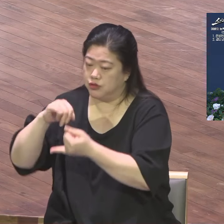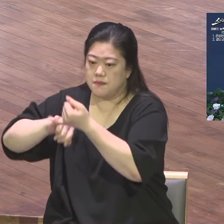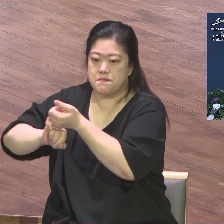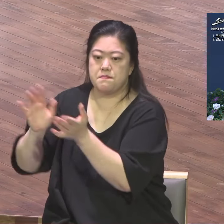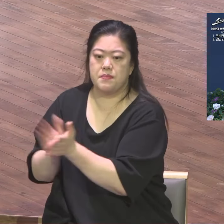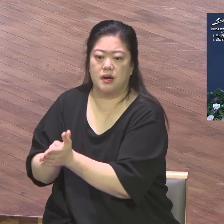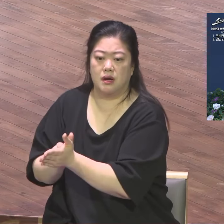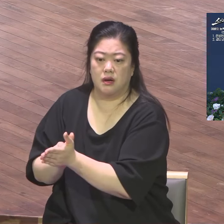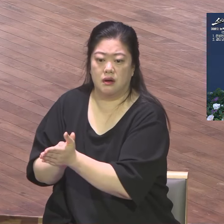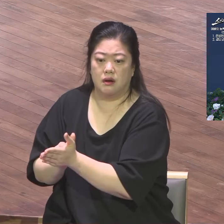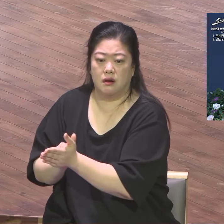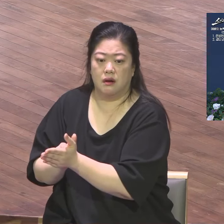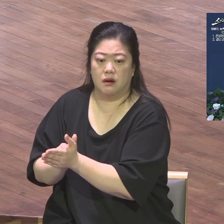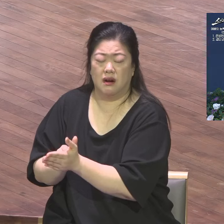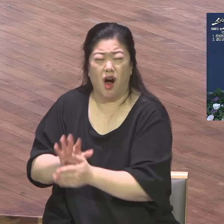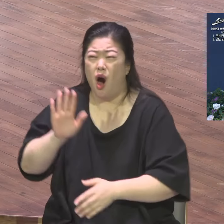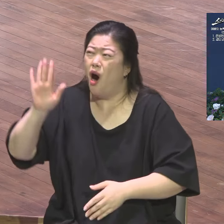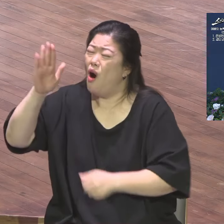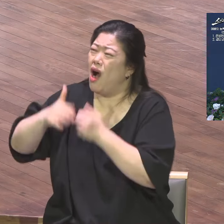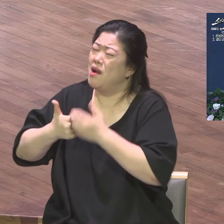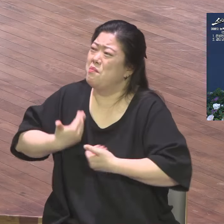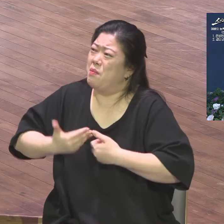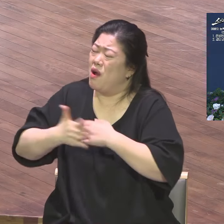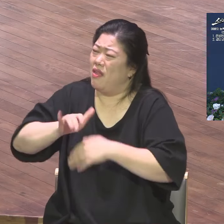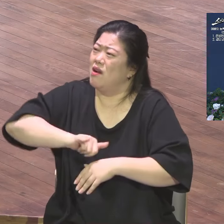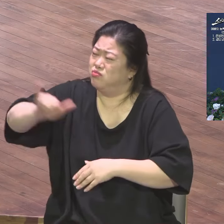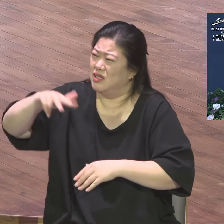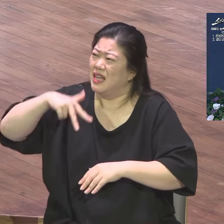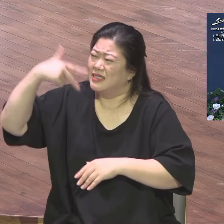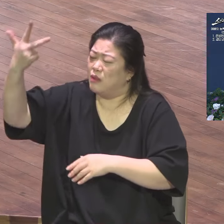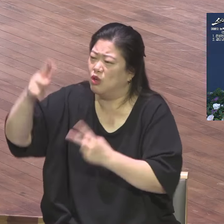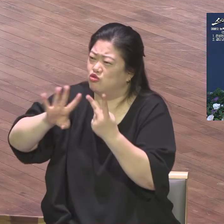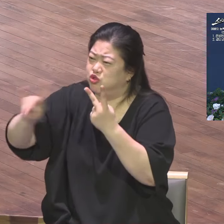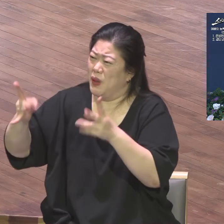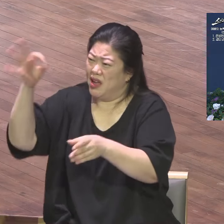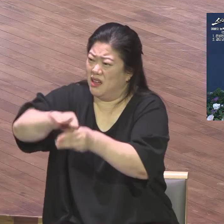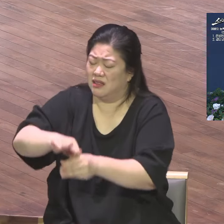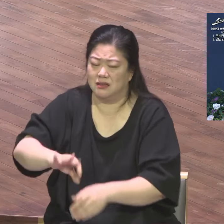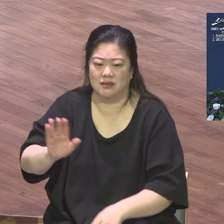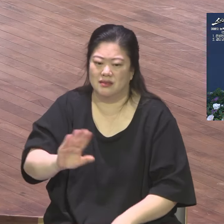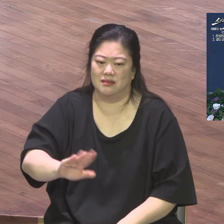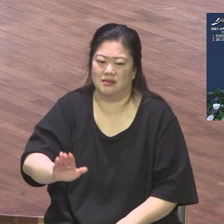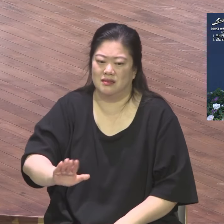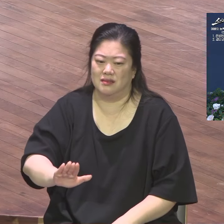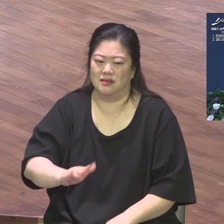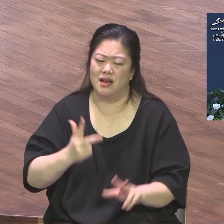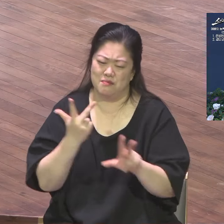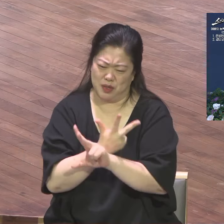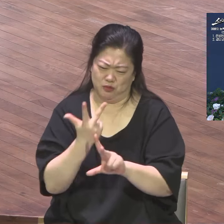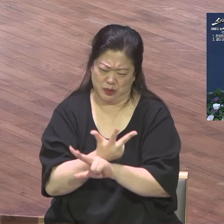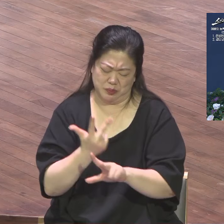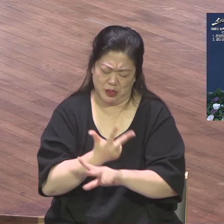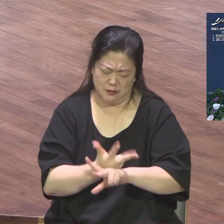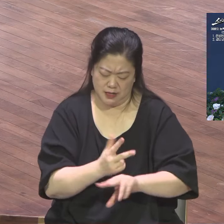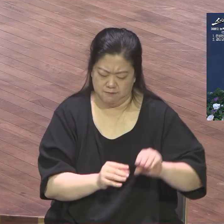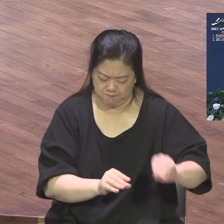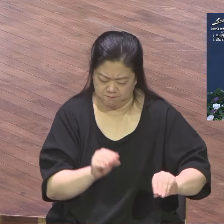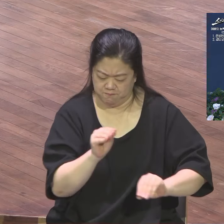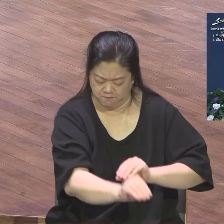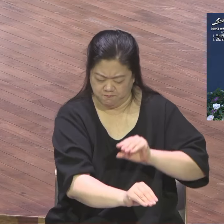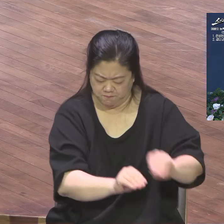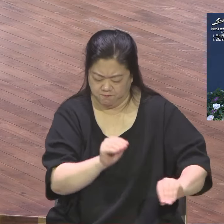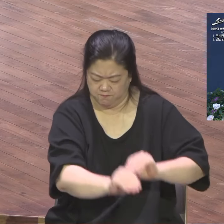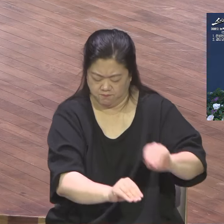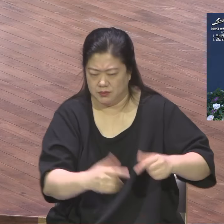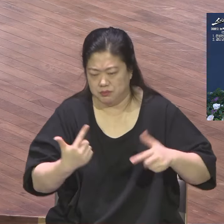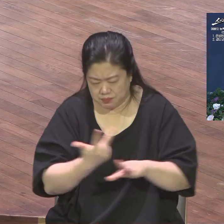여러분 하나님이 약속한 것은 들으시기 바랍니다. 하나님 앞에 예배드리고 하나님 앞에 기도하고 하나님 앞에 신앙